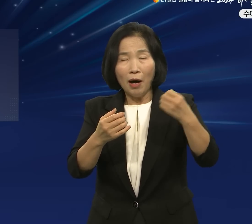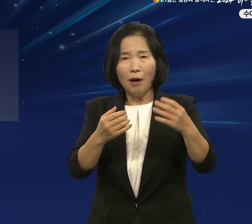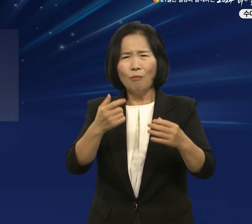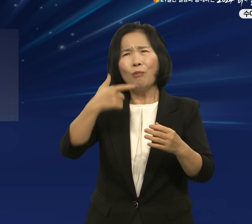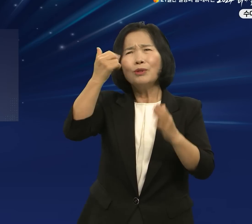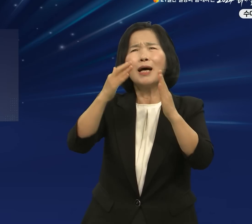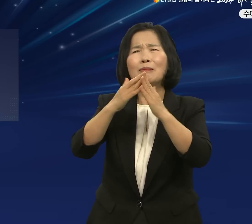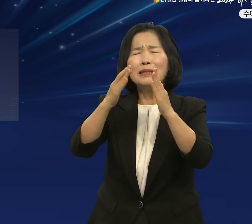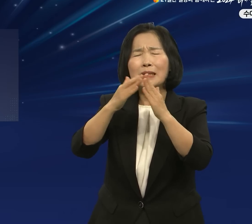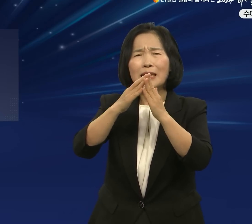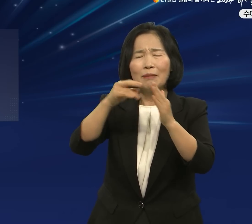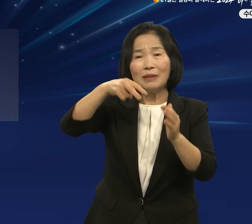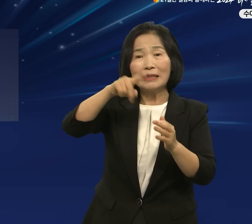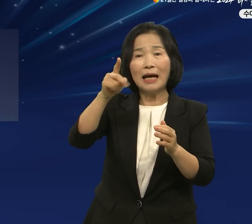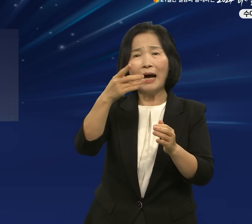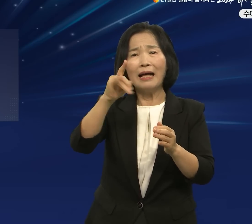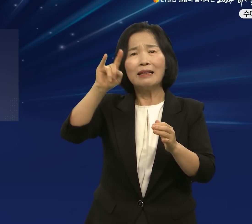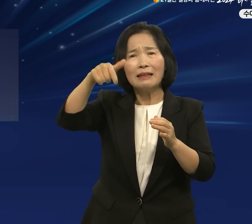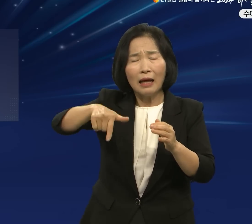했습니다.